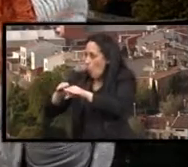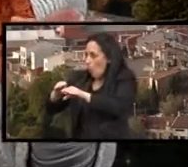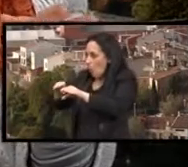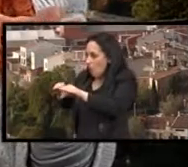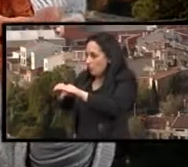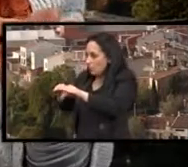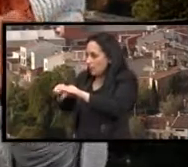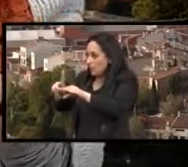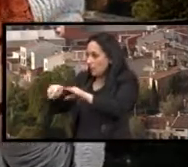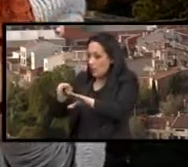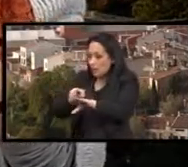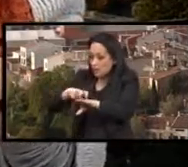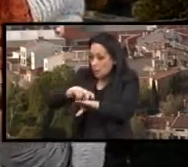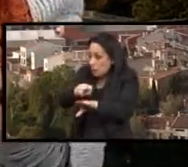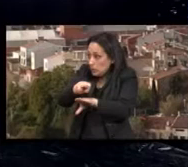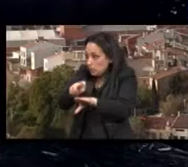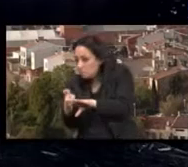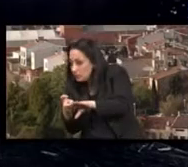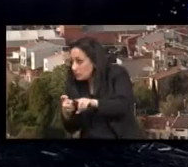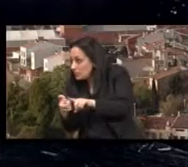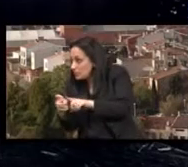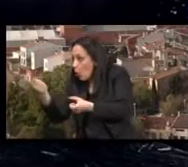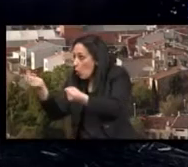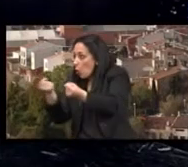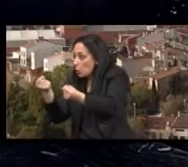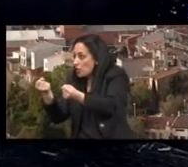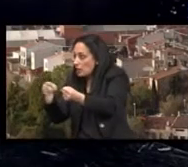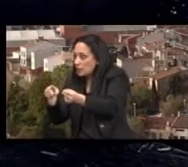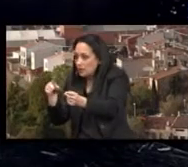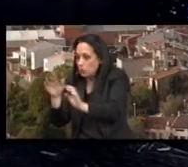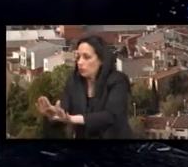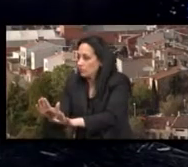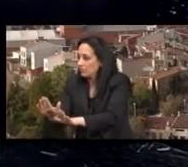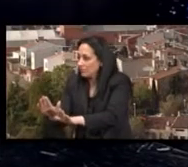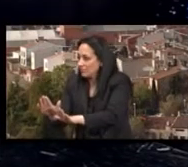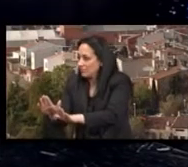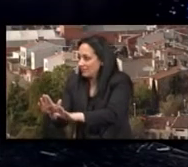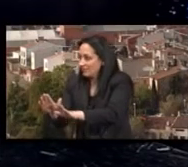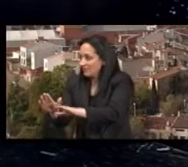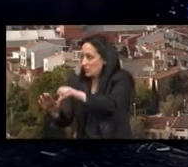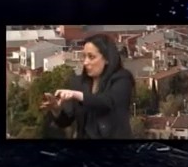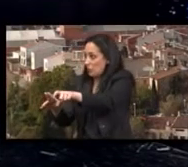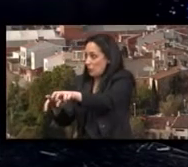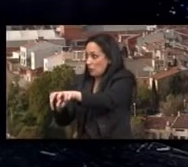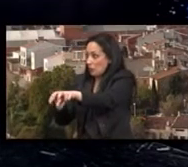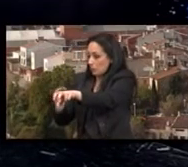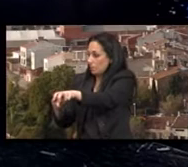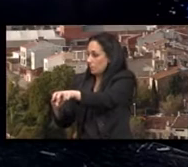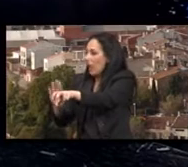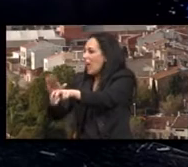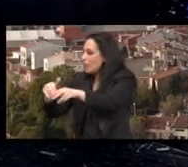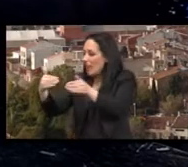que s'aturaven, perquè... I aquells, les 4 cantonades, les van